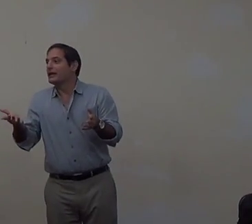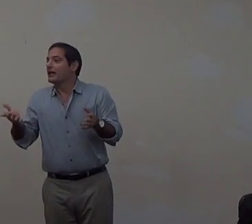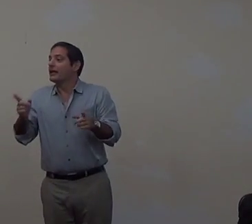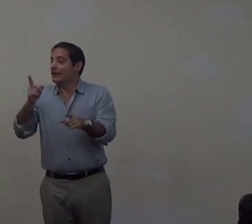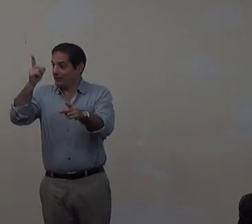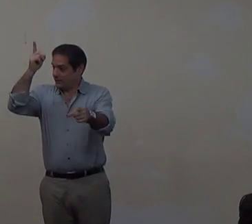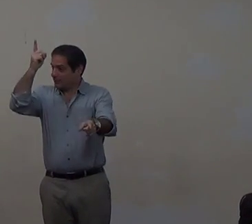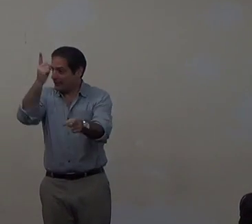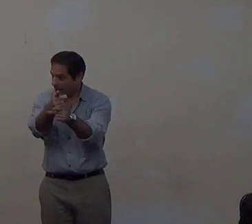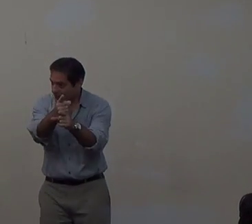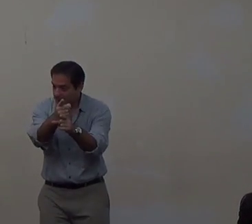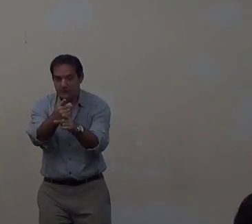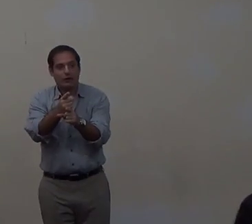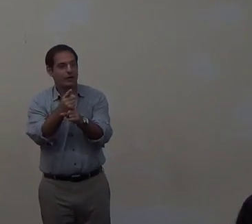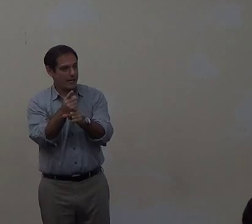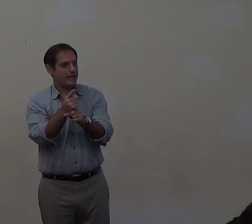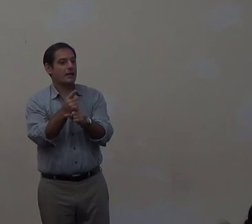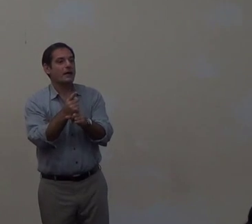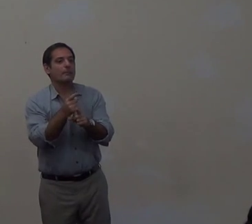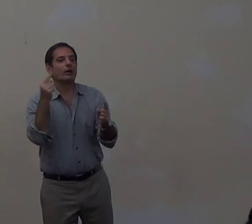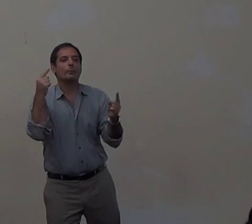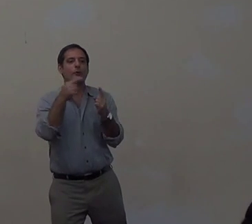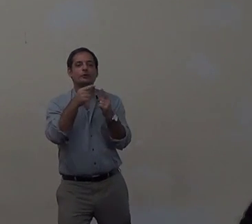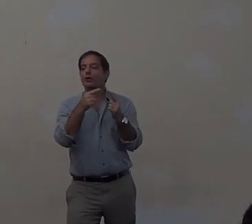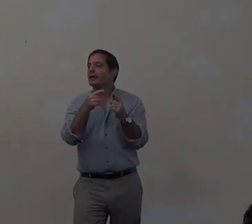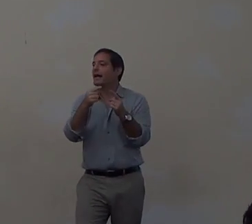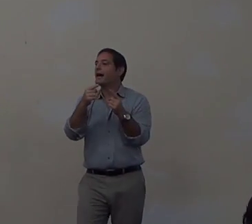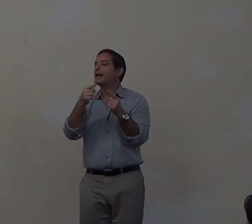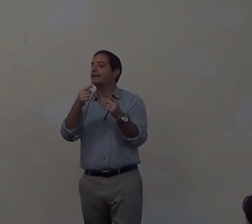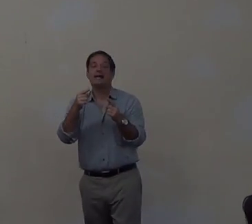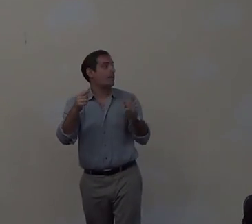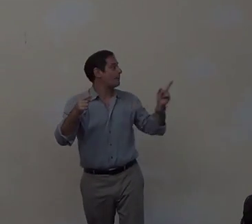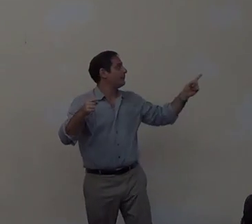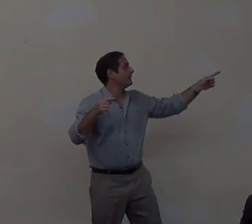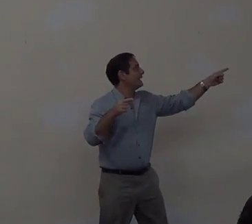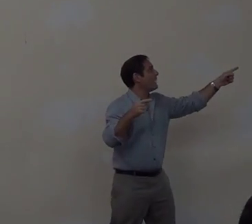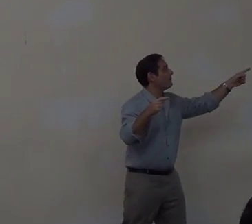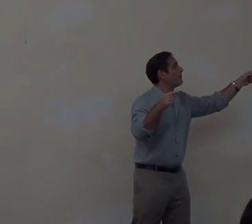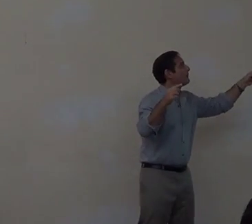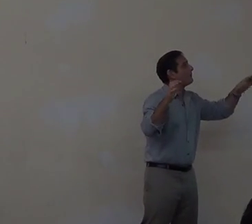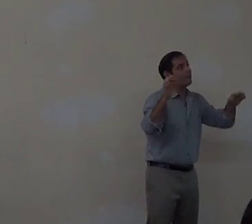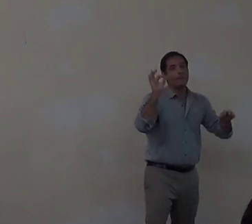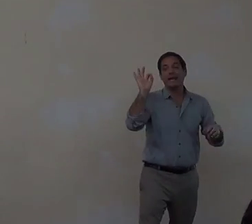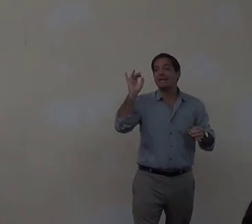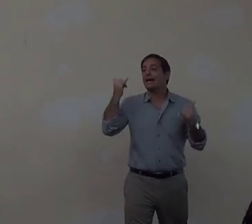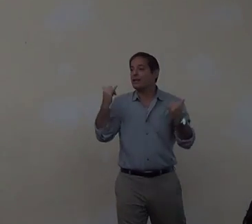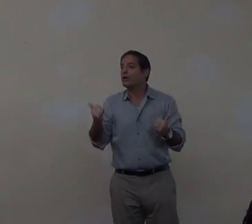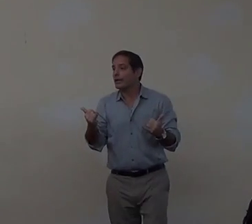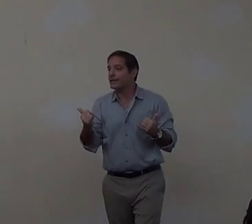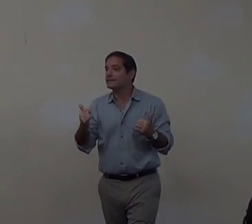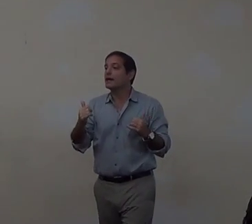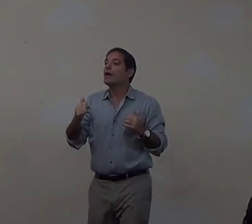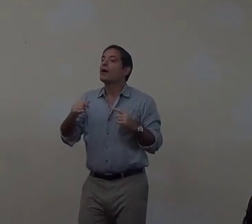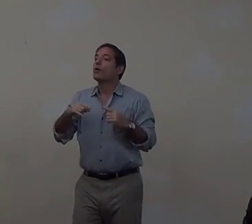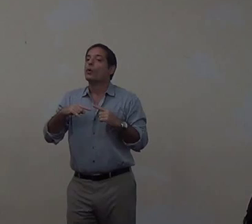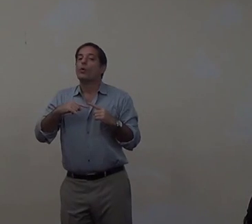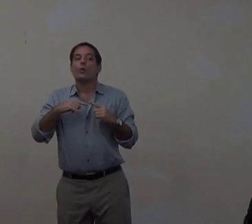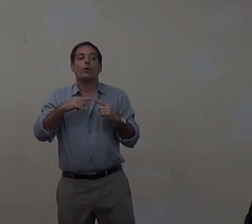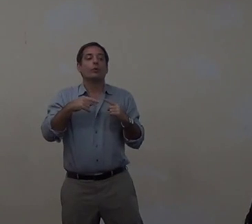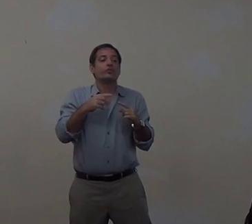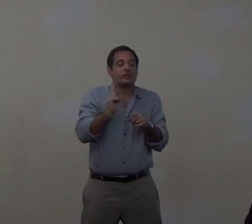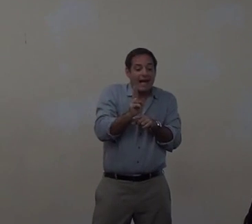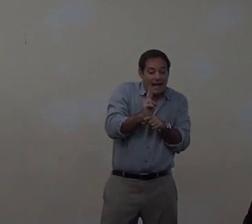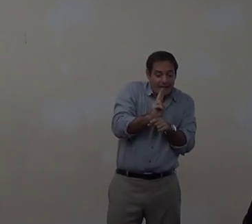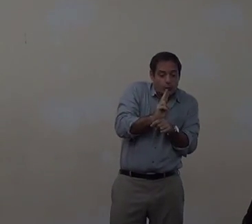okay. ¿Verdad? ¿Ok? Pero el punto de la prédica de hoy es